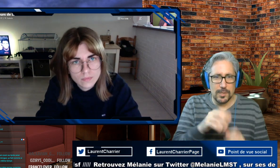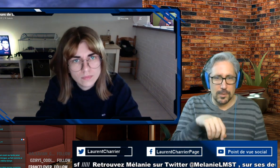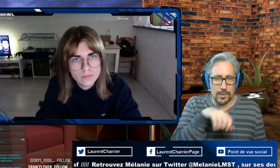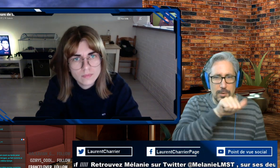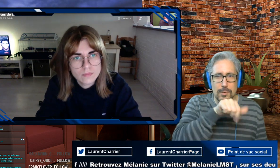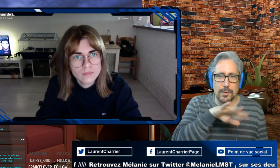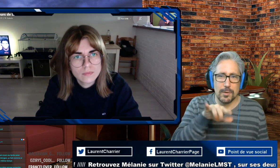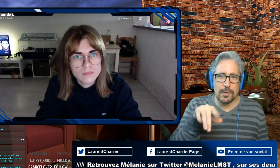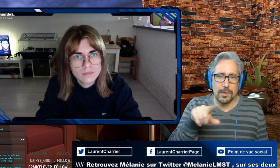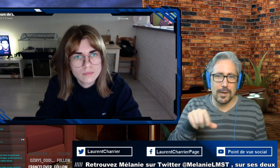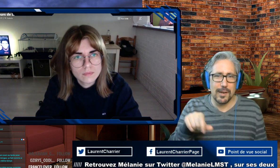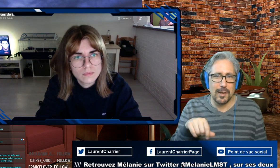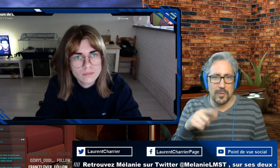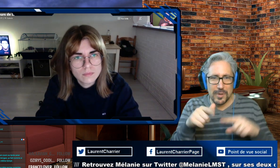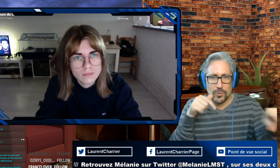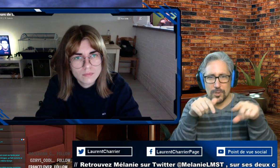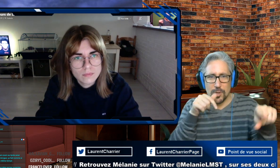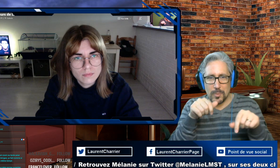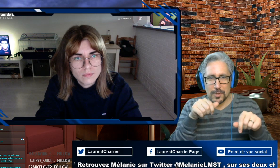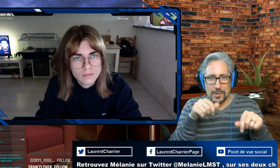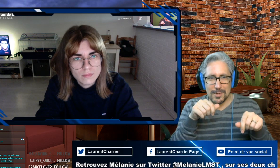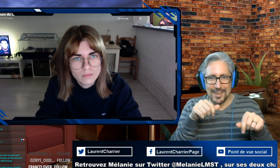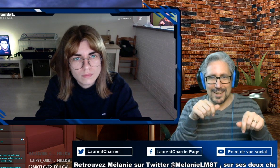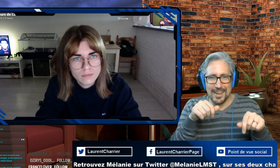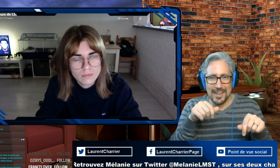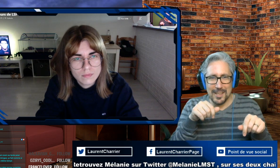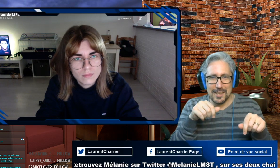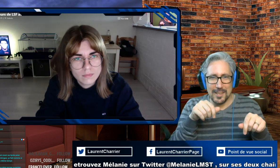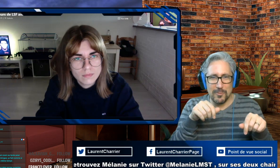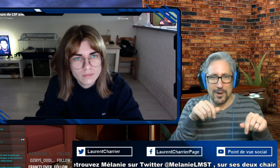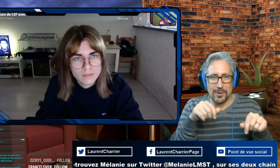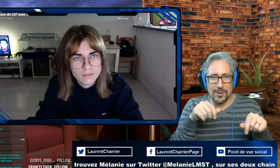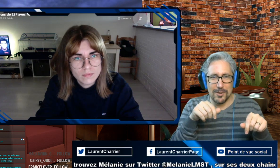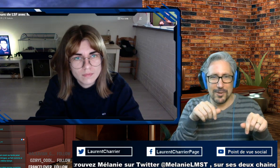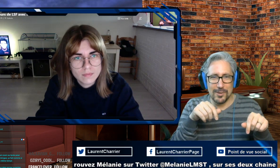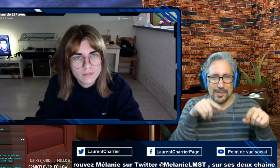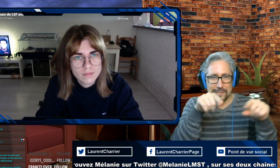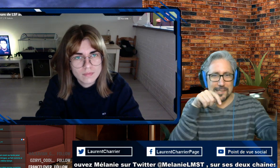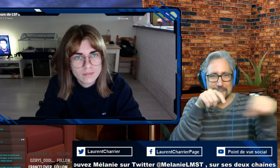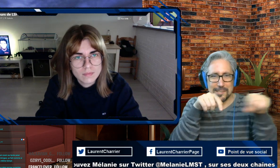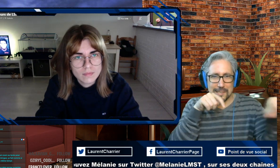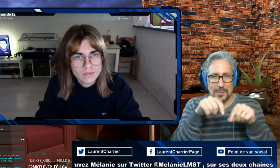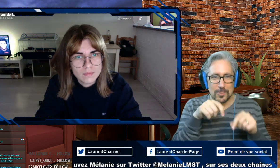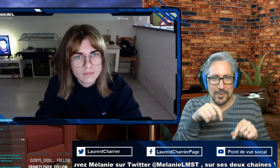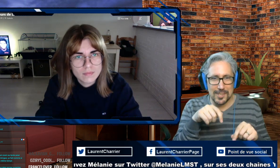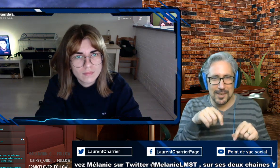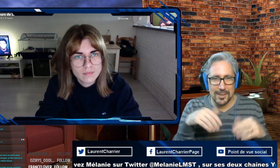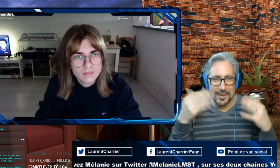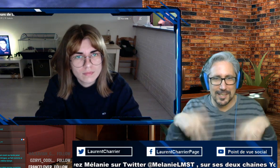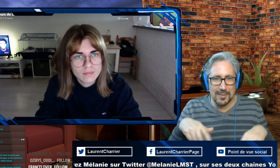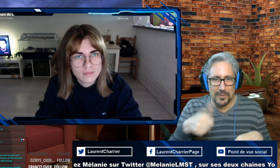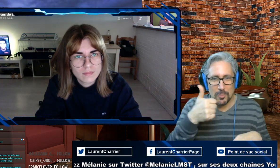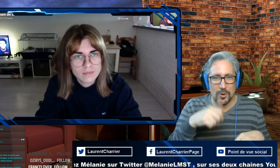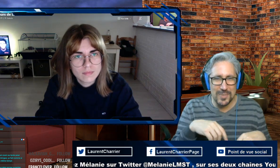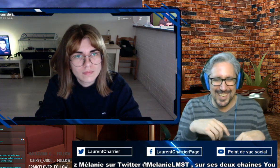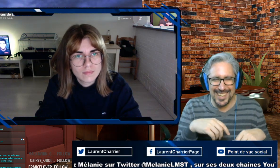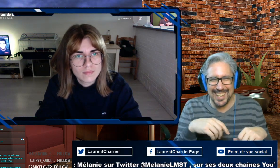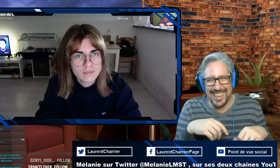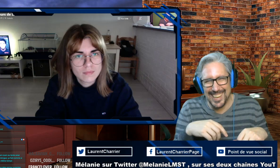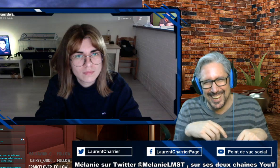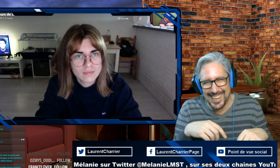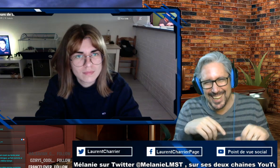on signe l'alphabet tous les deux en même temps. Et voir, c'est qui nous deux qui finit en